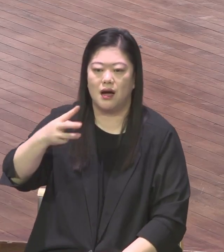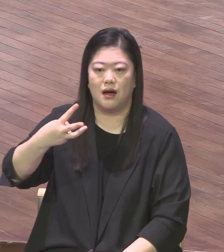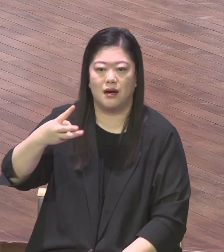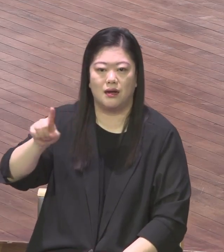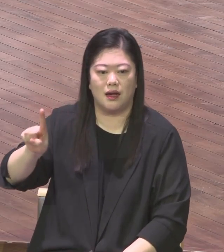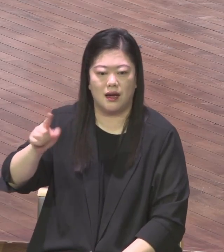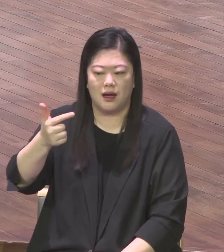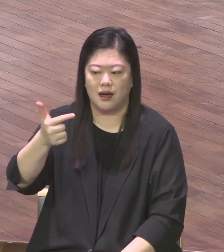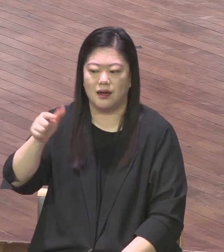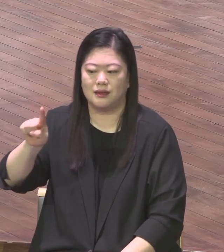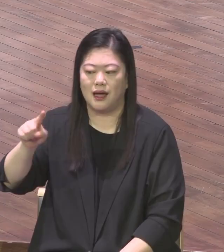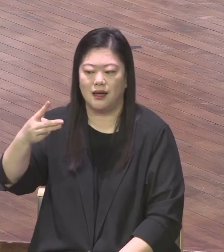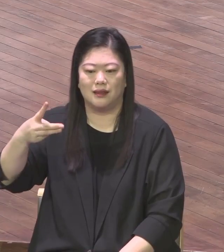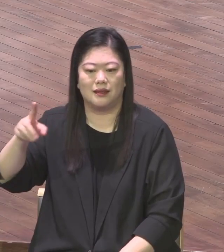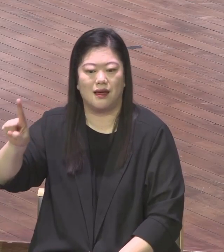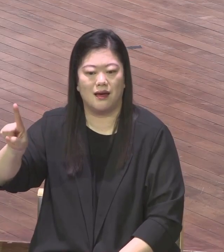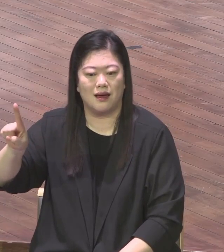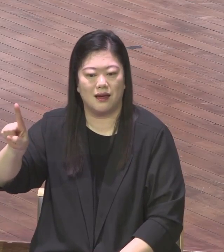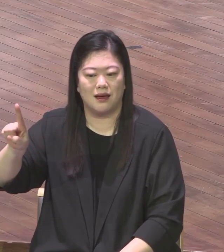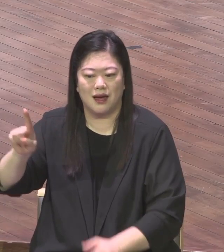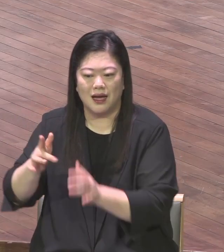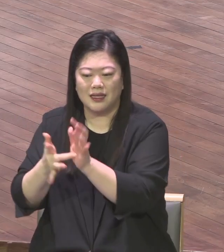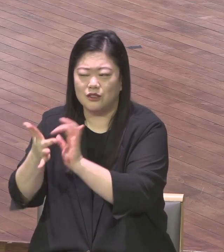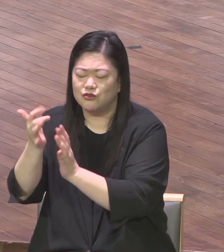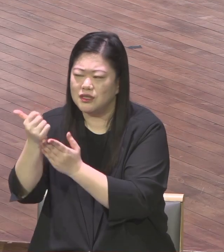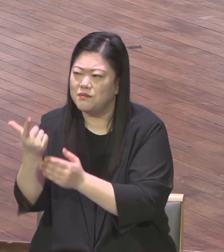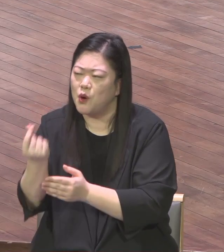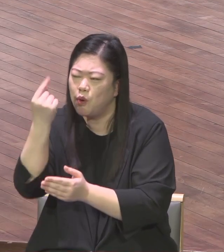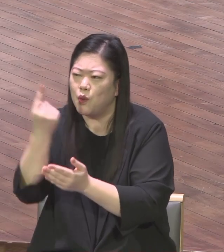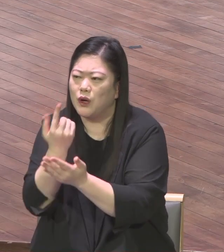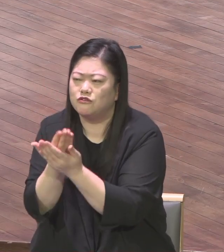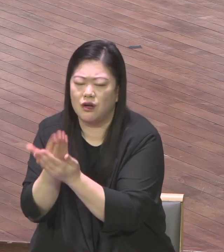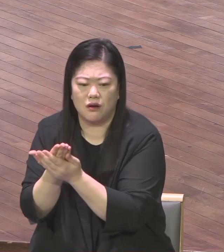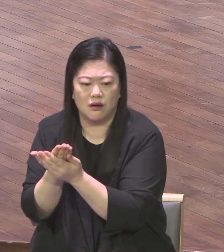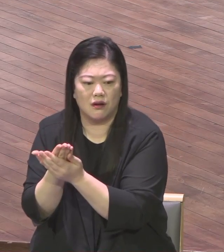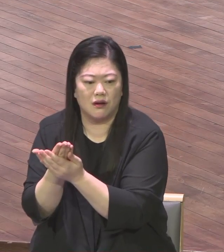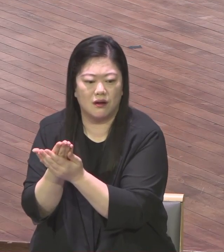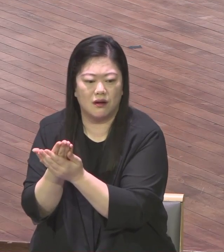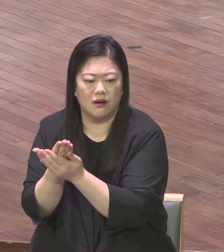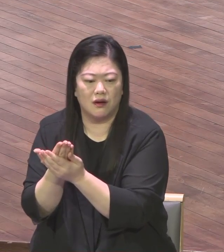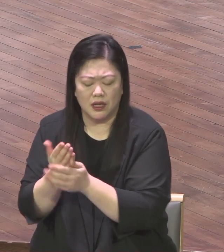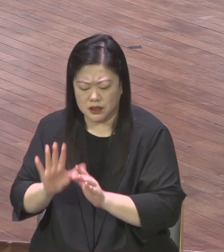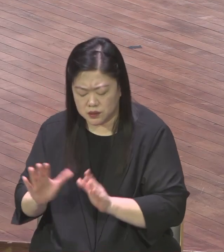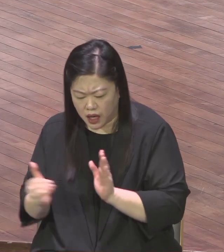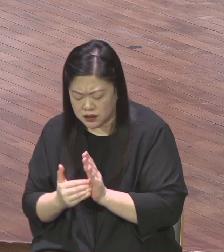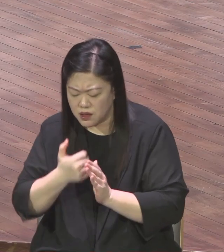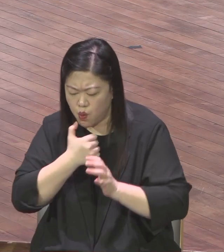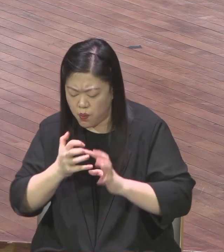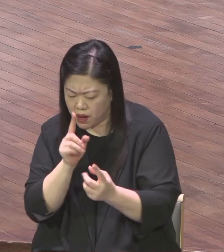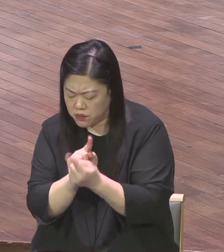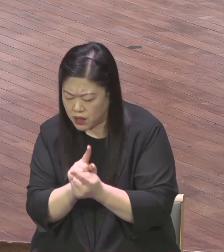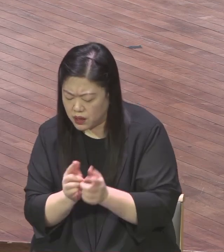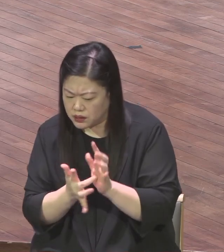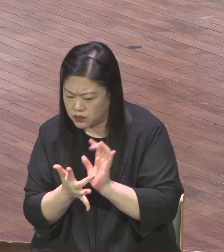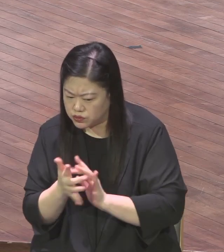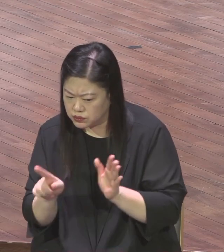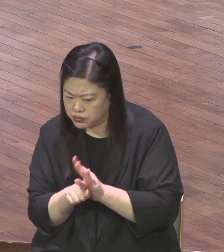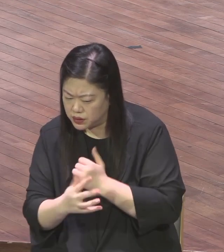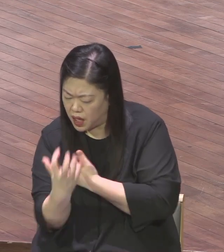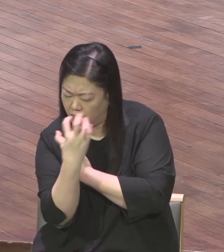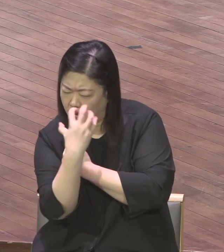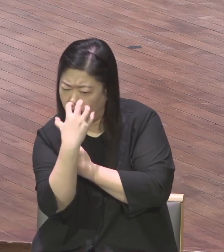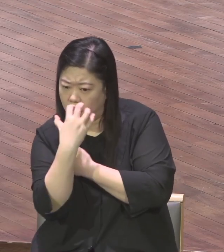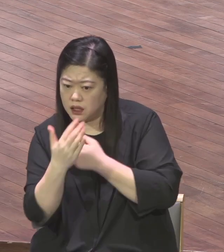오십니다. 그래 조금만 참읍시다. 너무 힘드니까 이거 인사말이었어요. 대산가